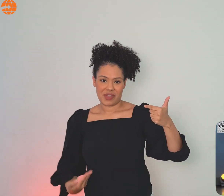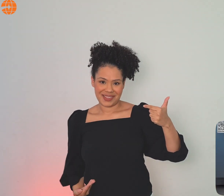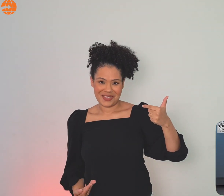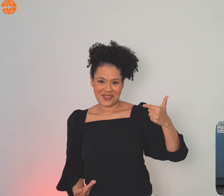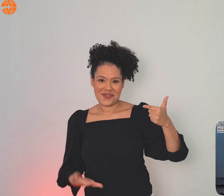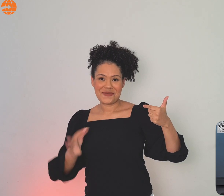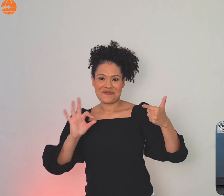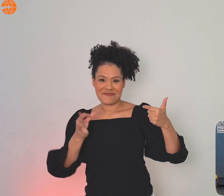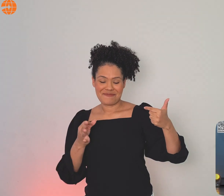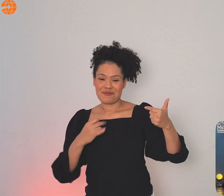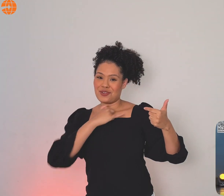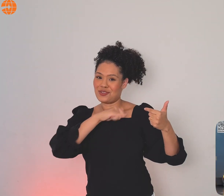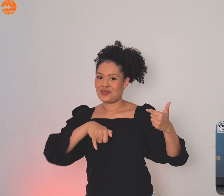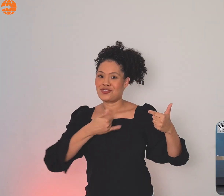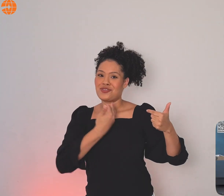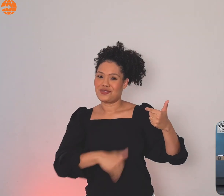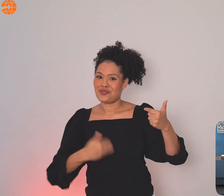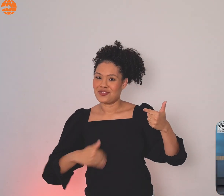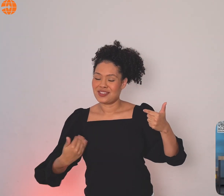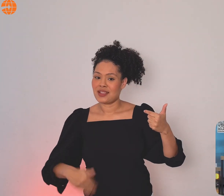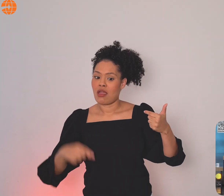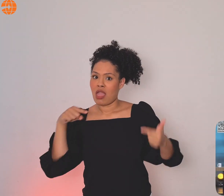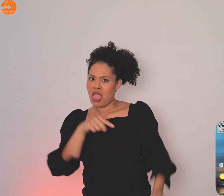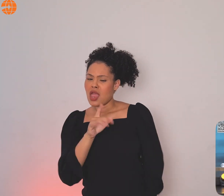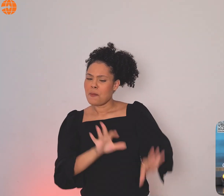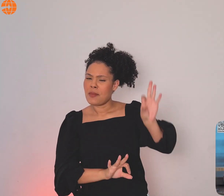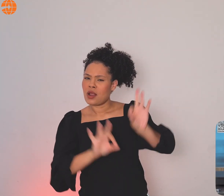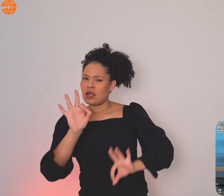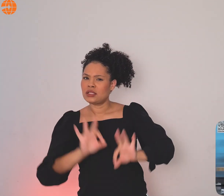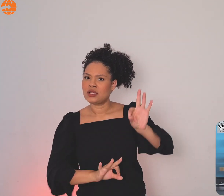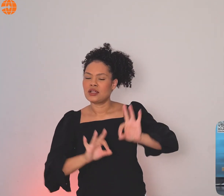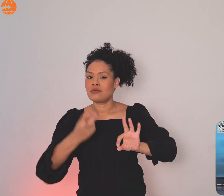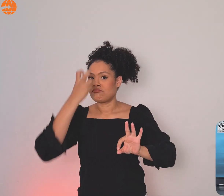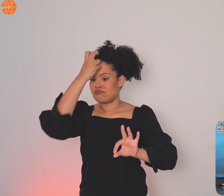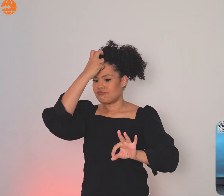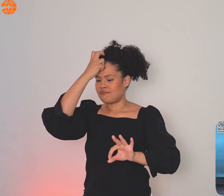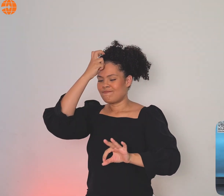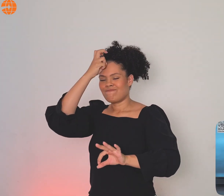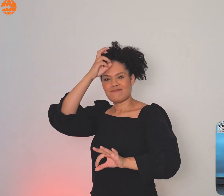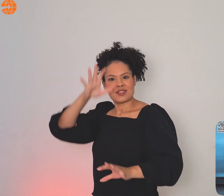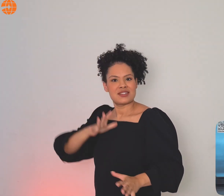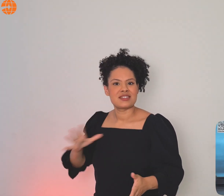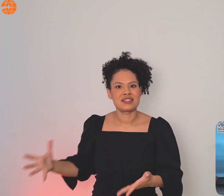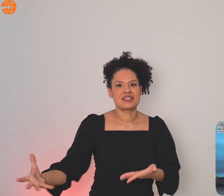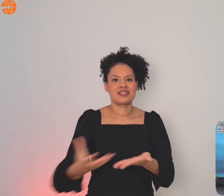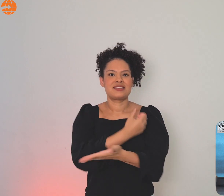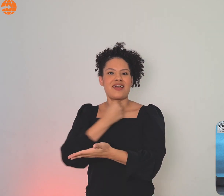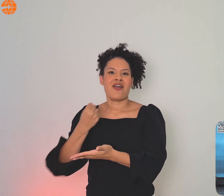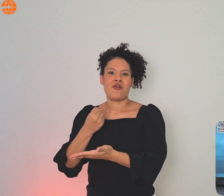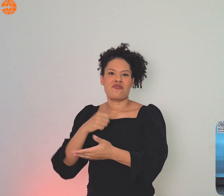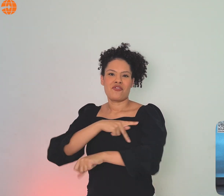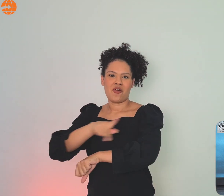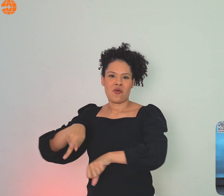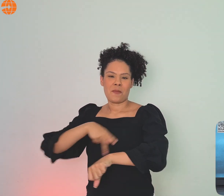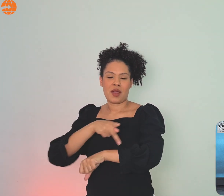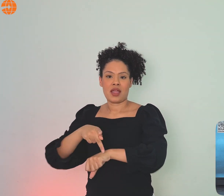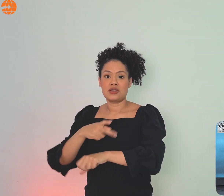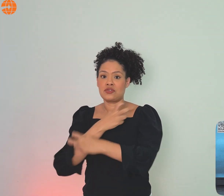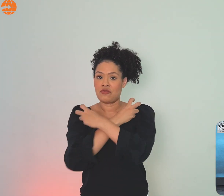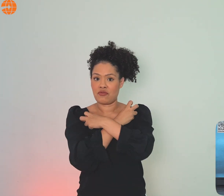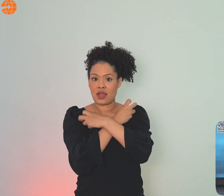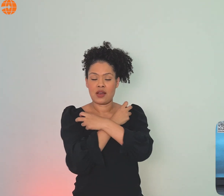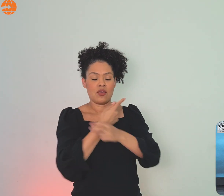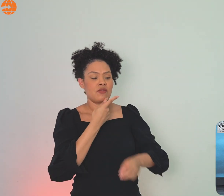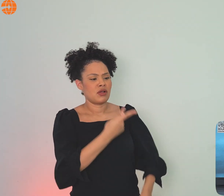que salvou o Egito da fome. E por conta disso, o faraó falou para ele: você não quer trazer a